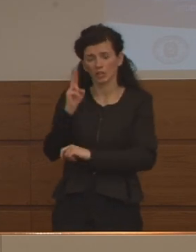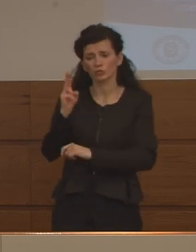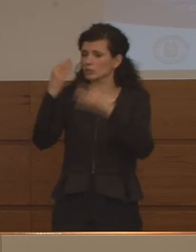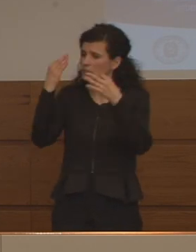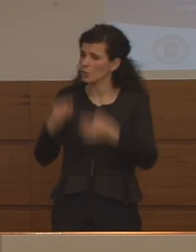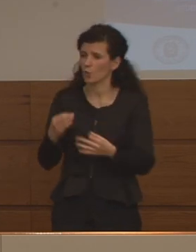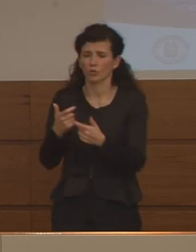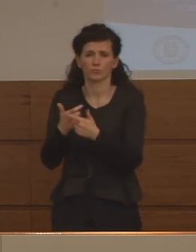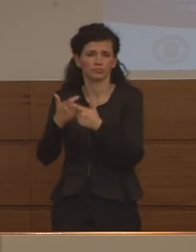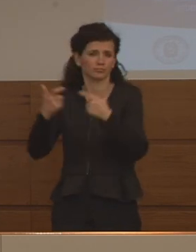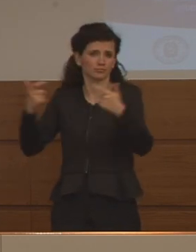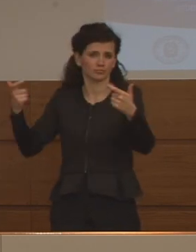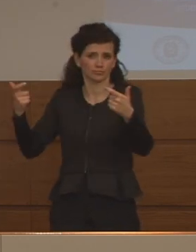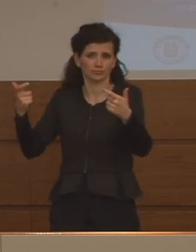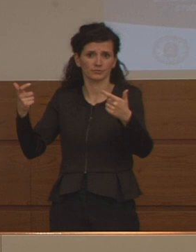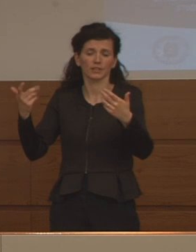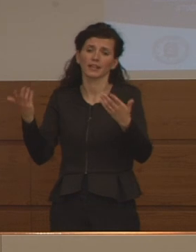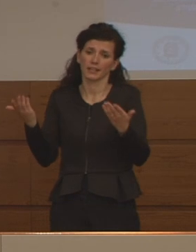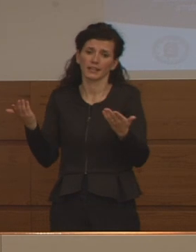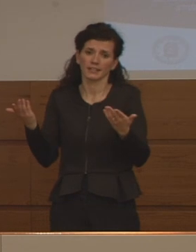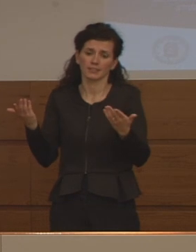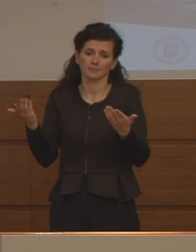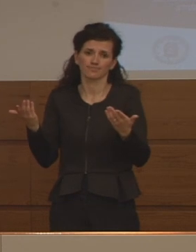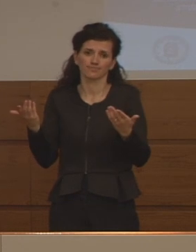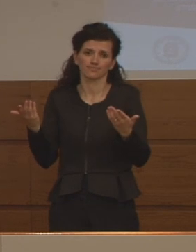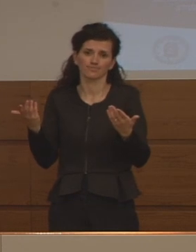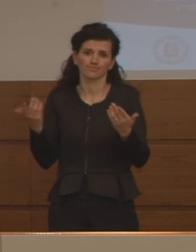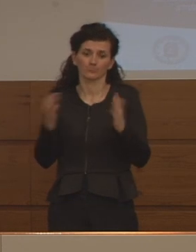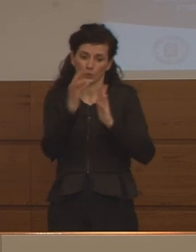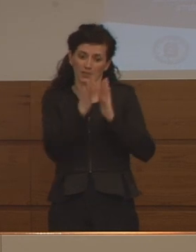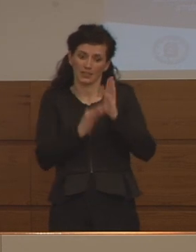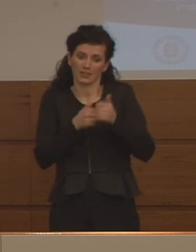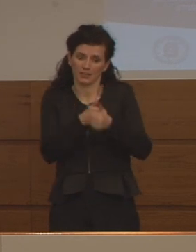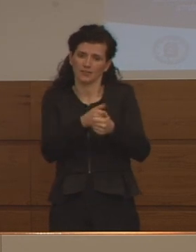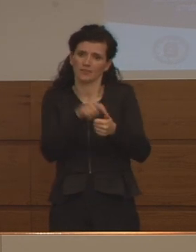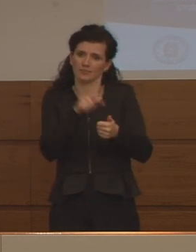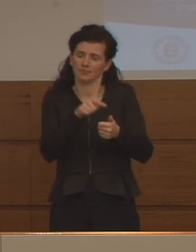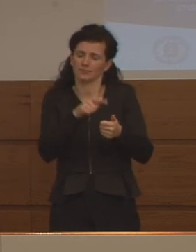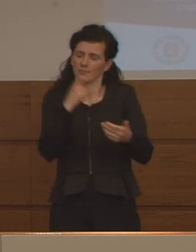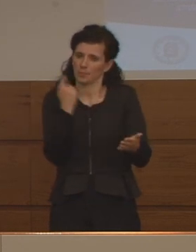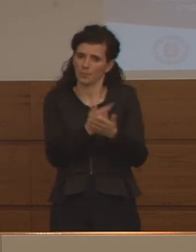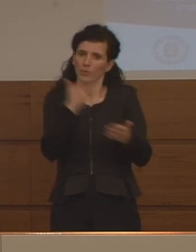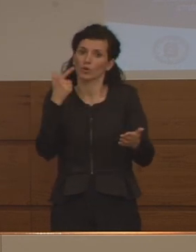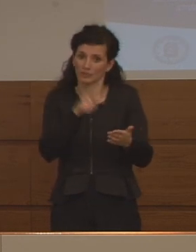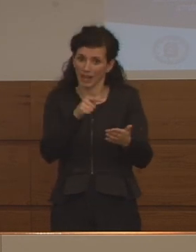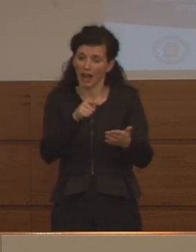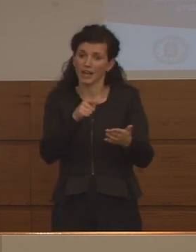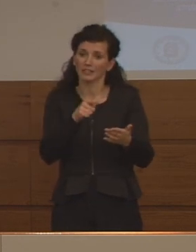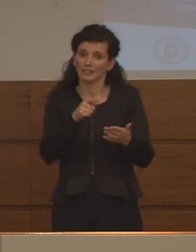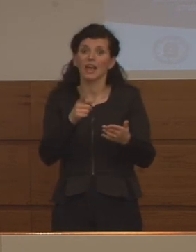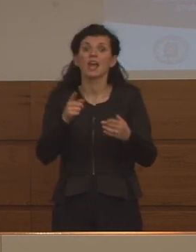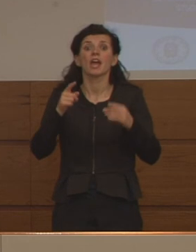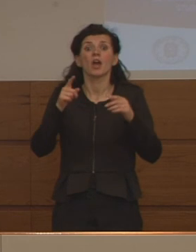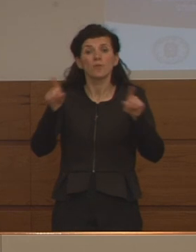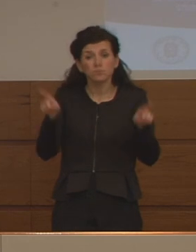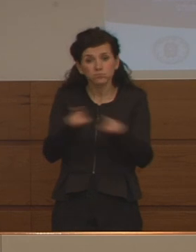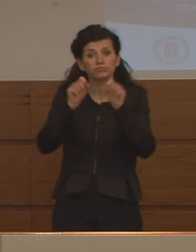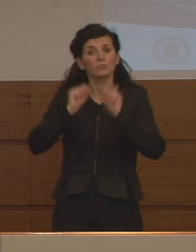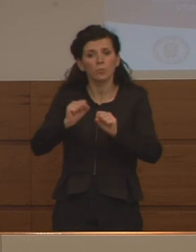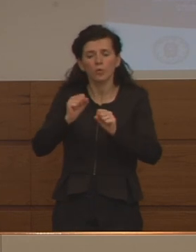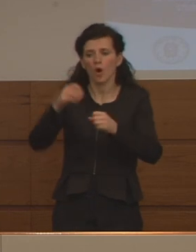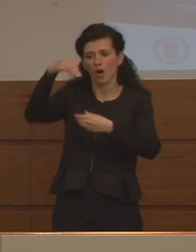altrettanto evidentemente meccanismi di eventuale contagio intra familiare piuttosto